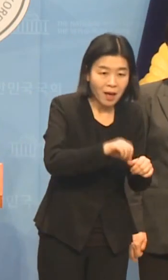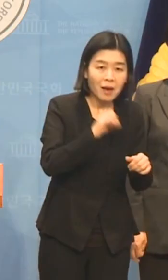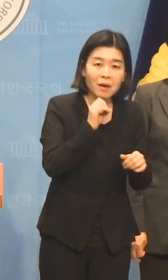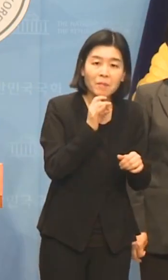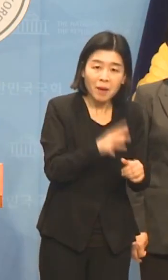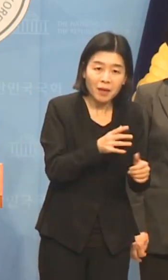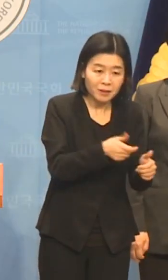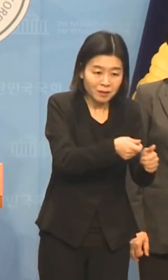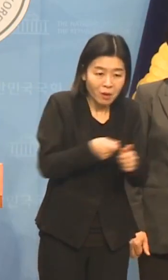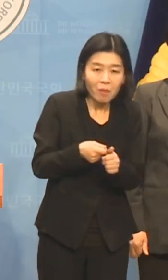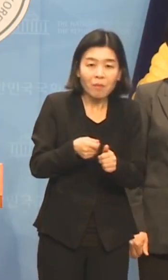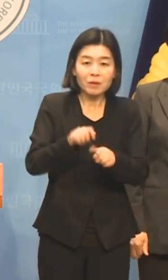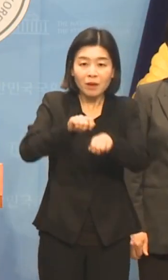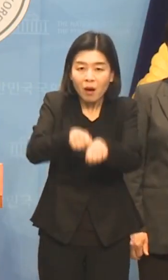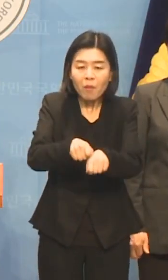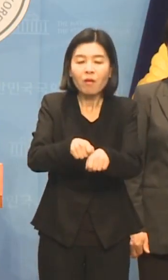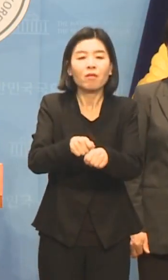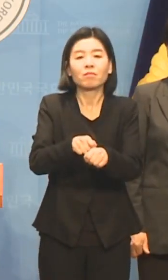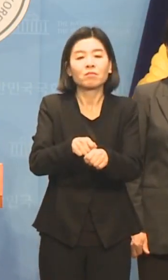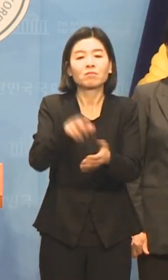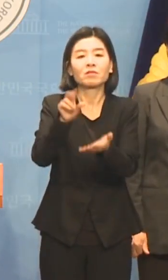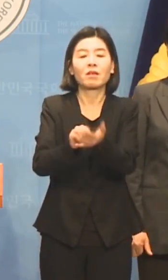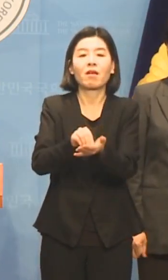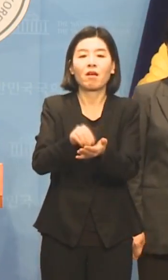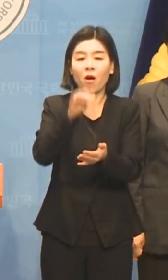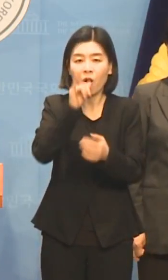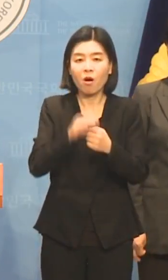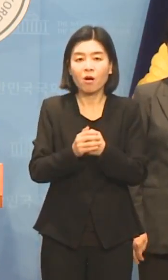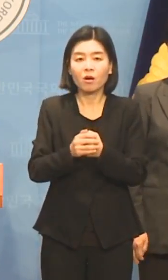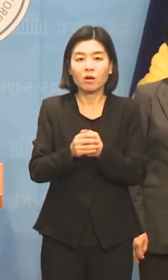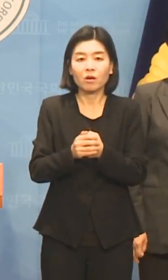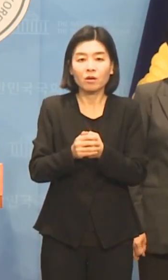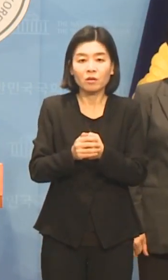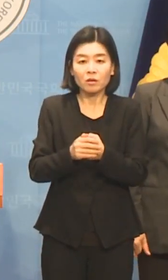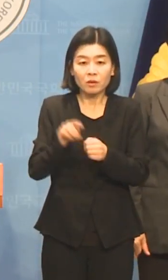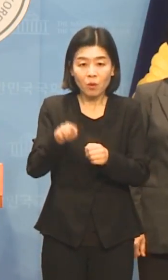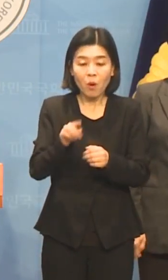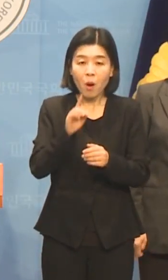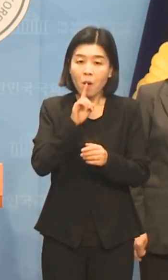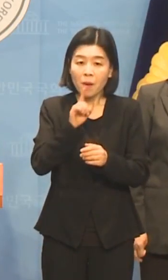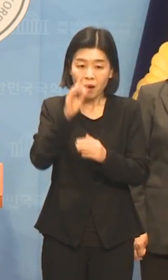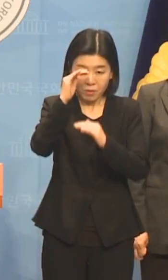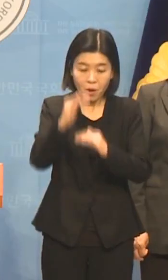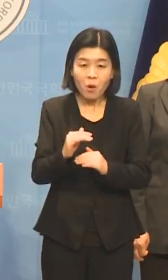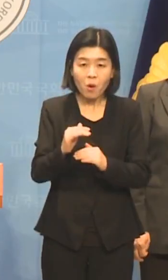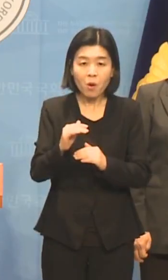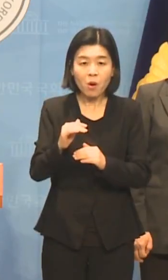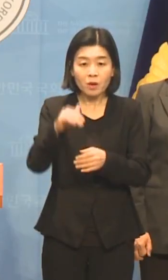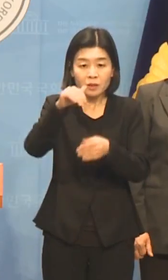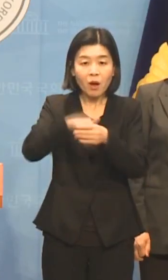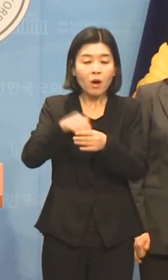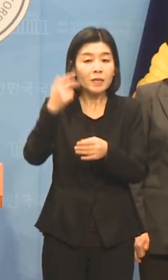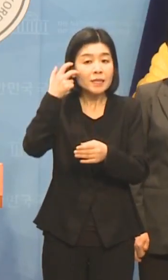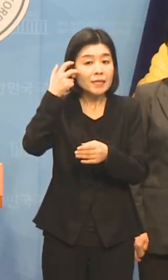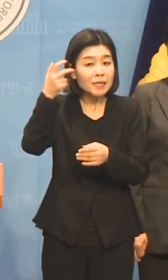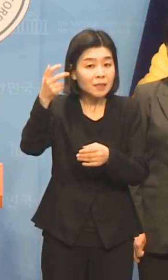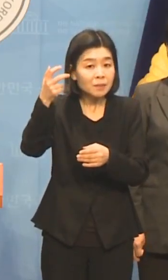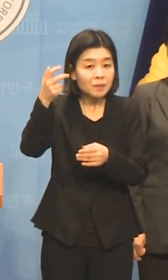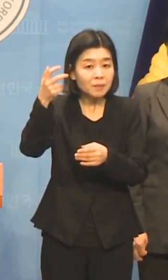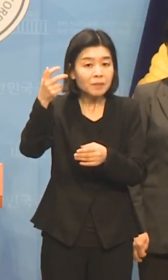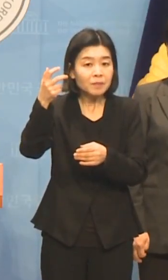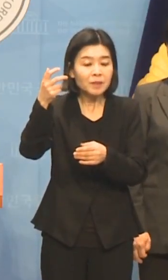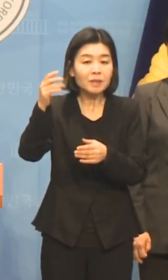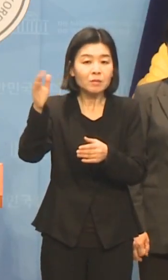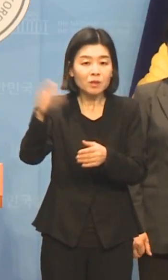처사입니다. 또한 해당 발언들은 선거일로부터 70일에서 140일 전에 이루어진 것으로 선거에